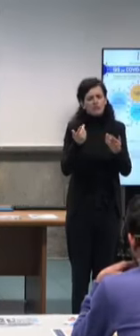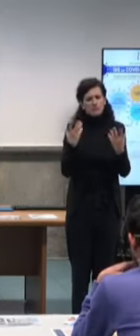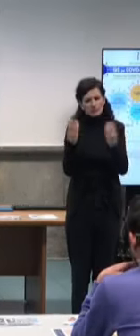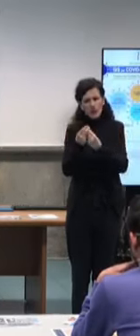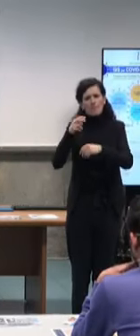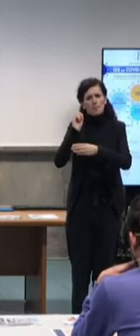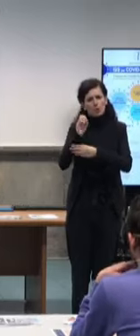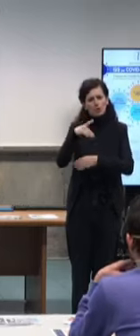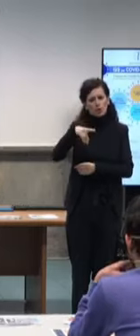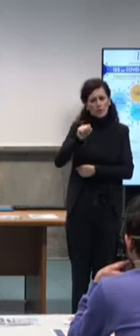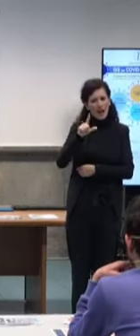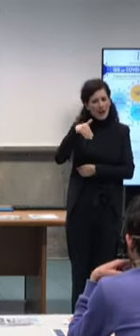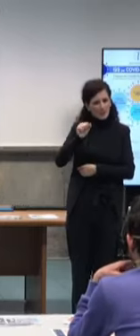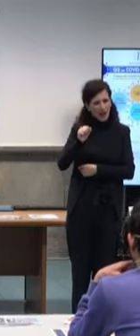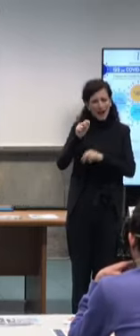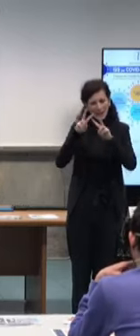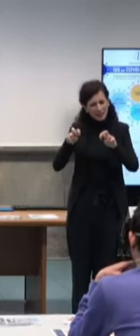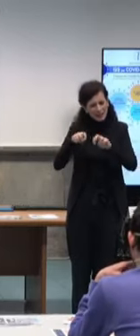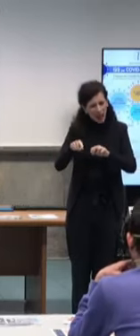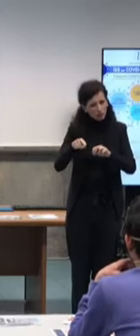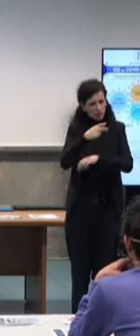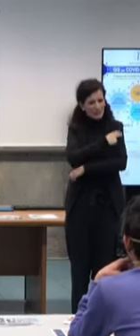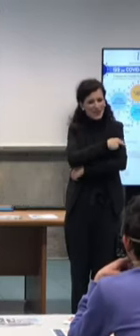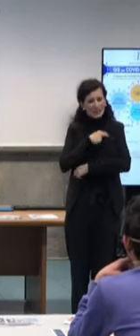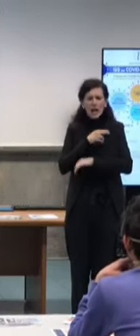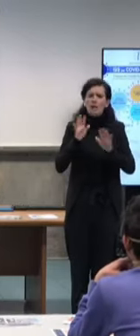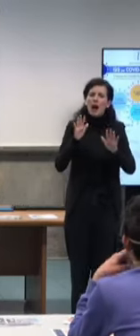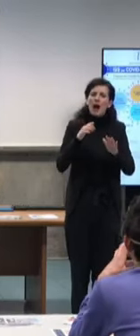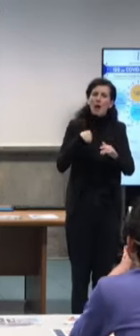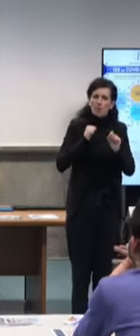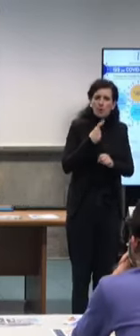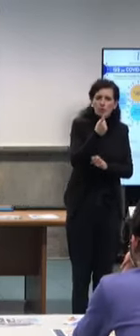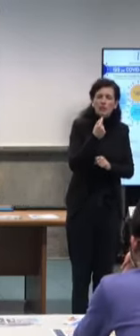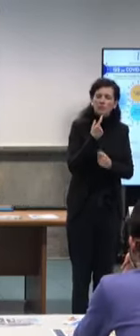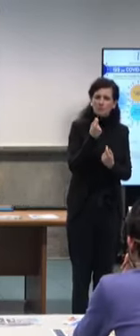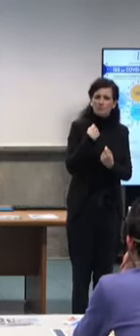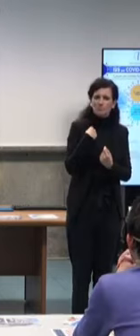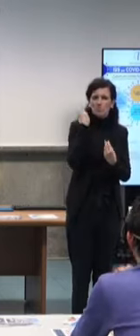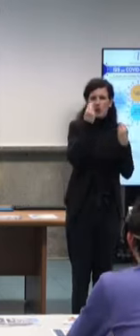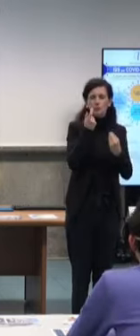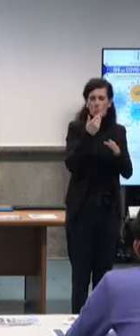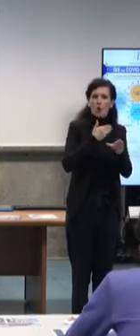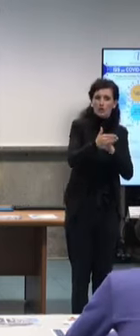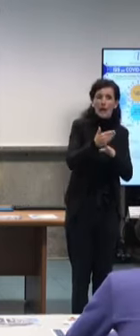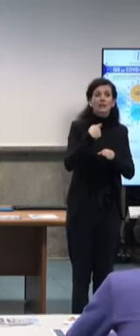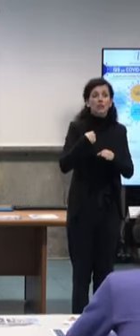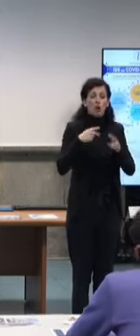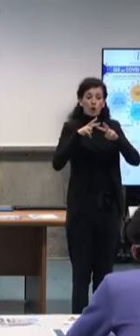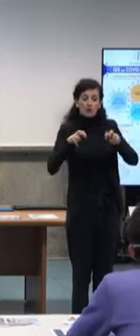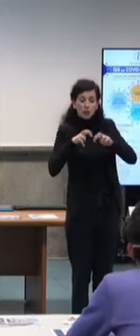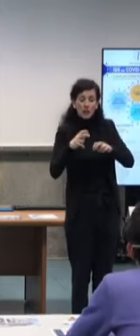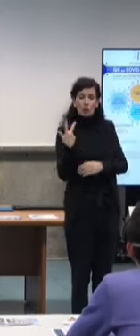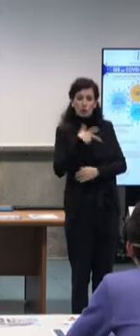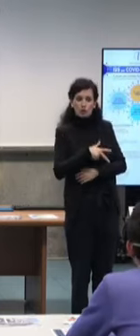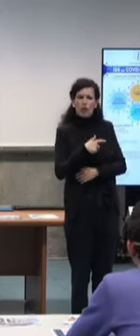però ci sono dei dati che non mi quadra noi oltre a essere giornalista sono anche ricercatore sociale c'è